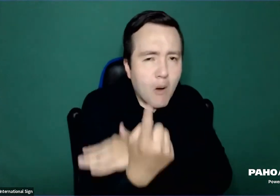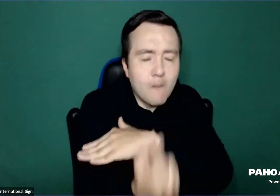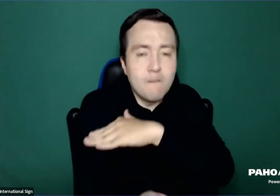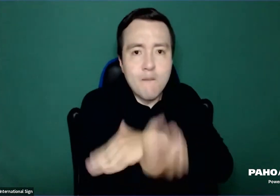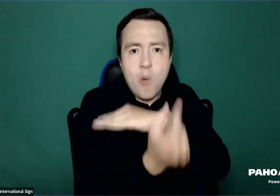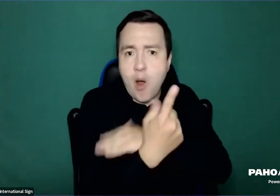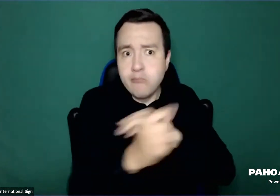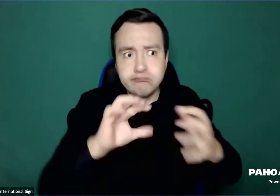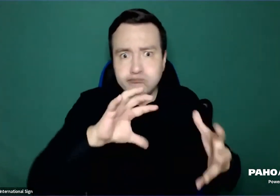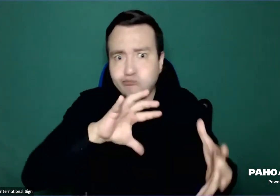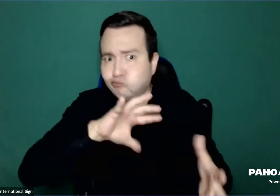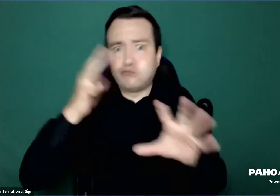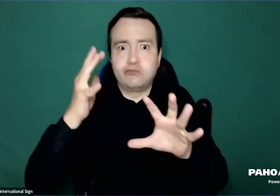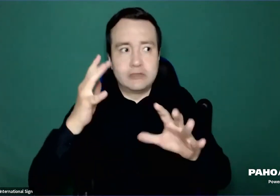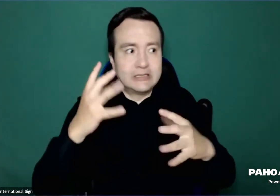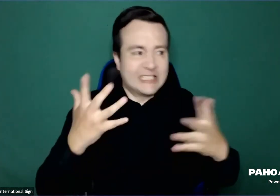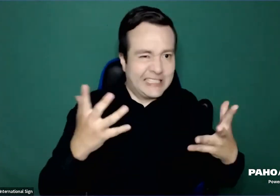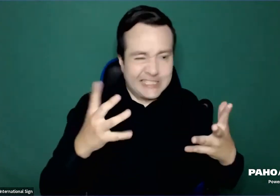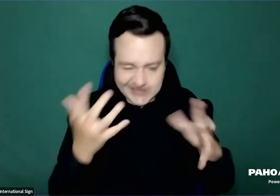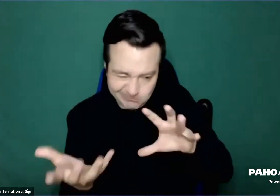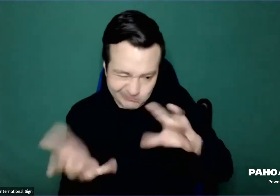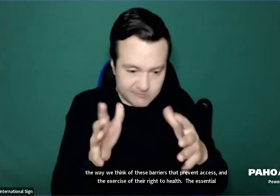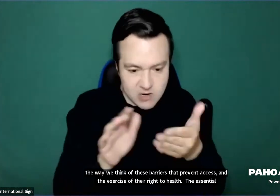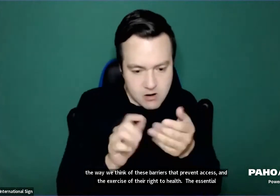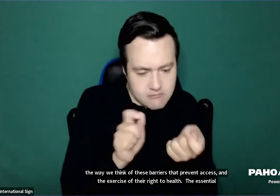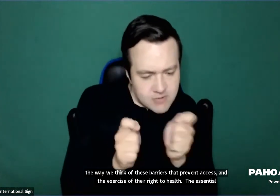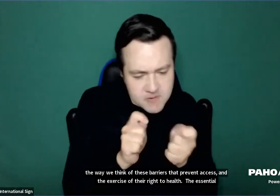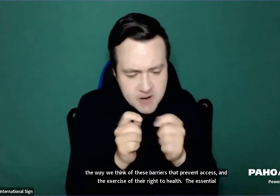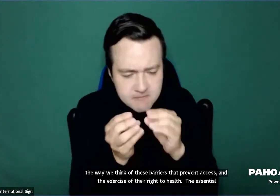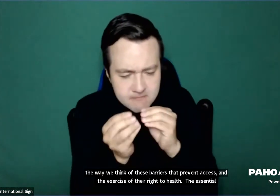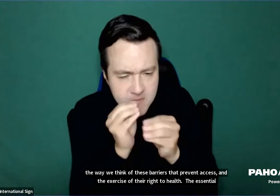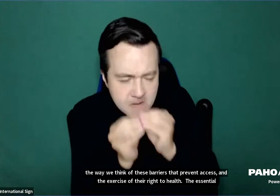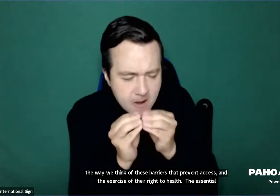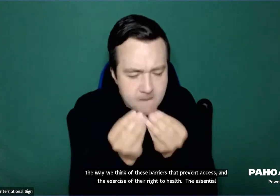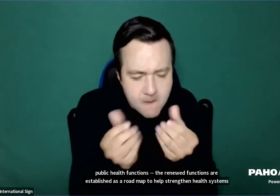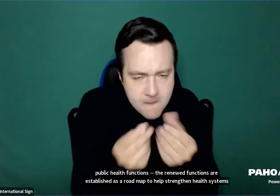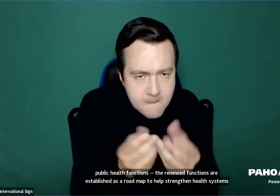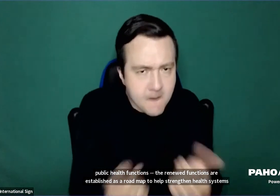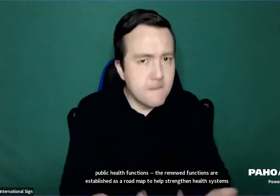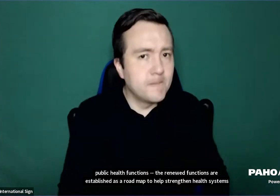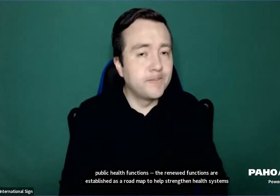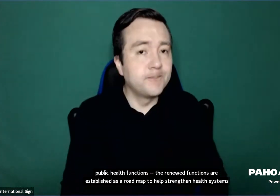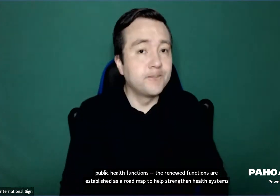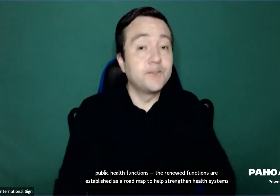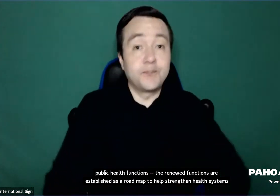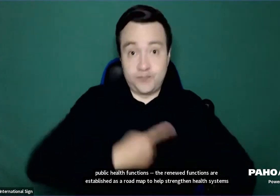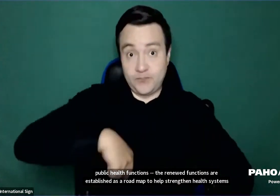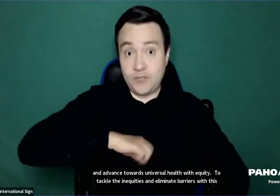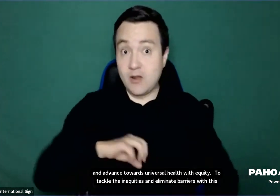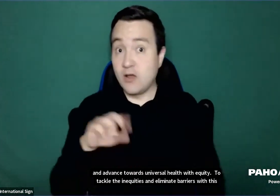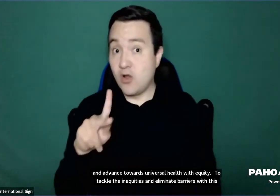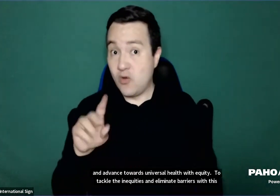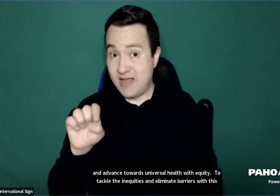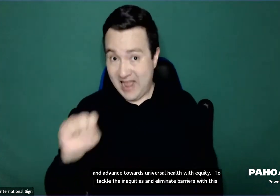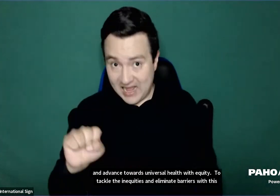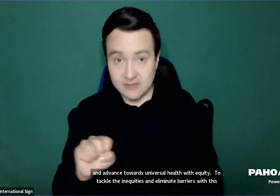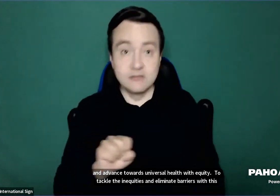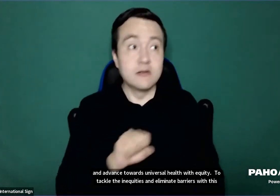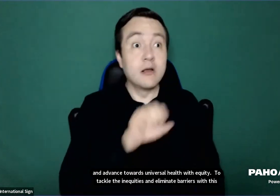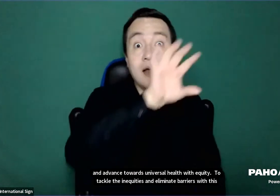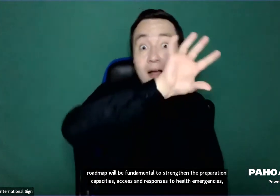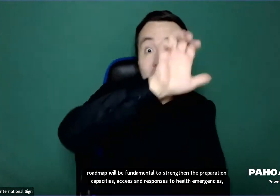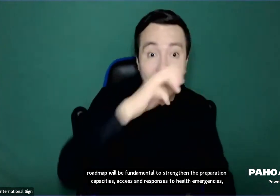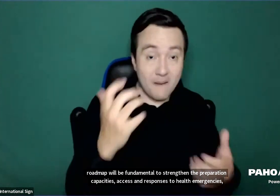A OPS ha assumido esse compromisso de los Estados-membros com o Pacto de Atenção Primária em Saúde